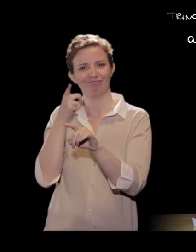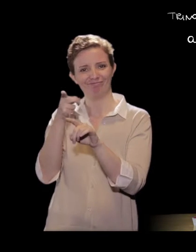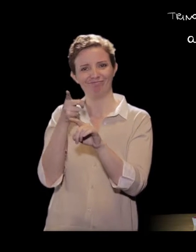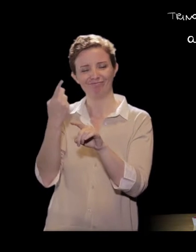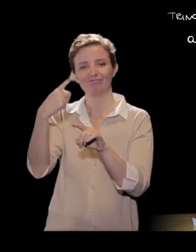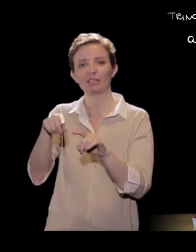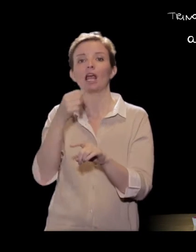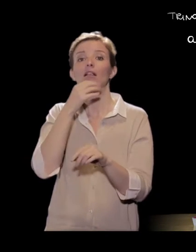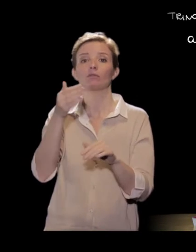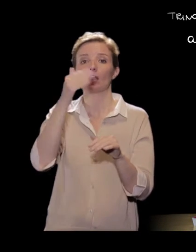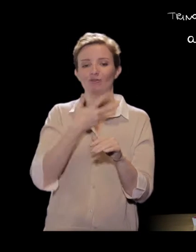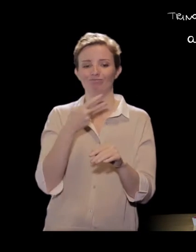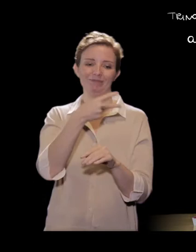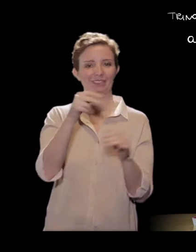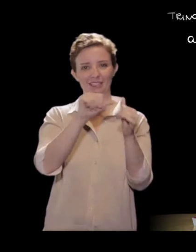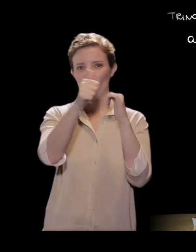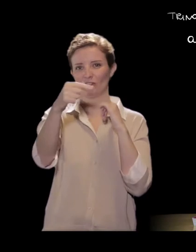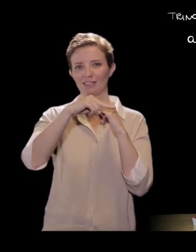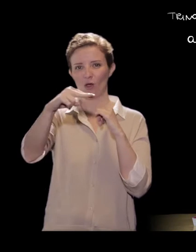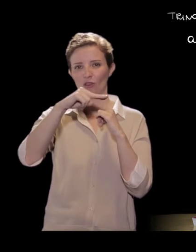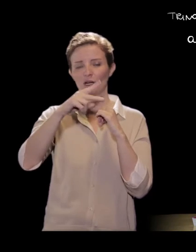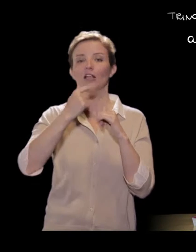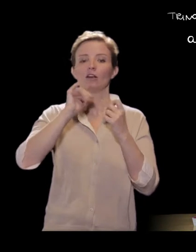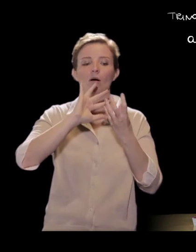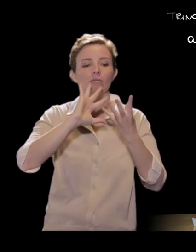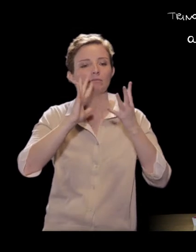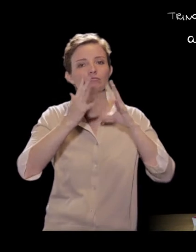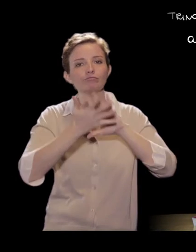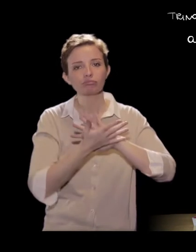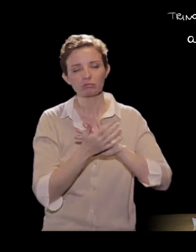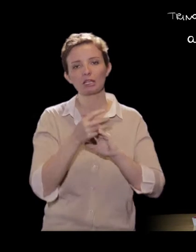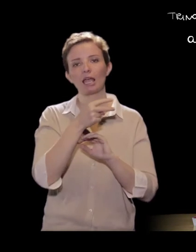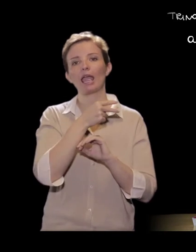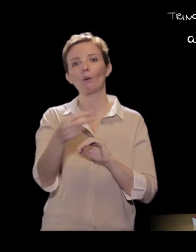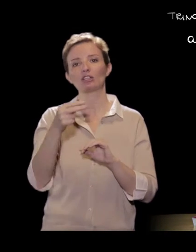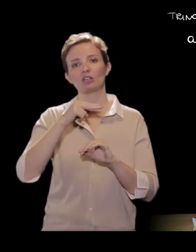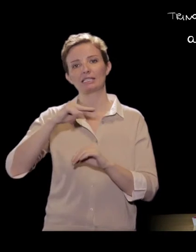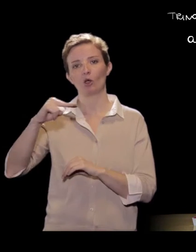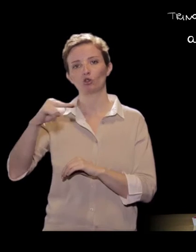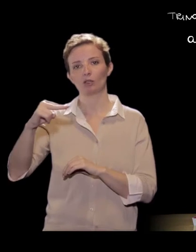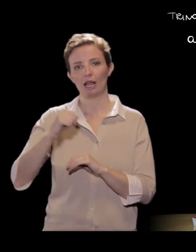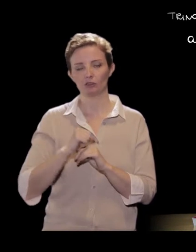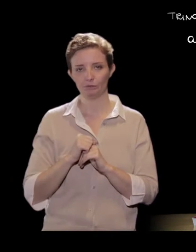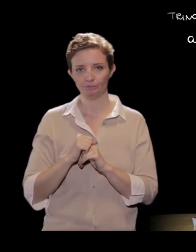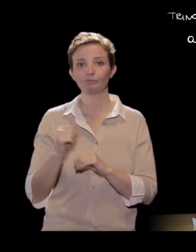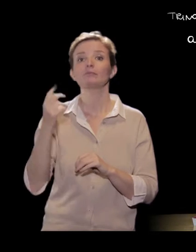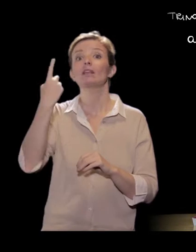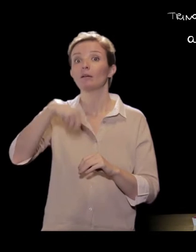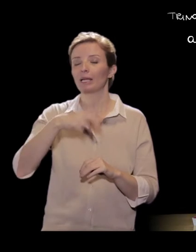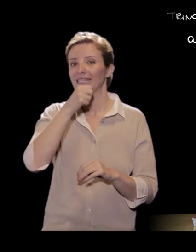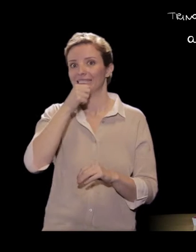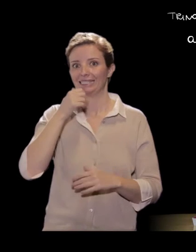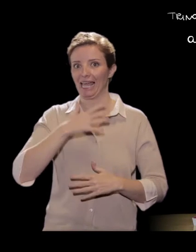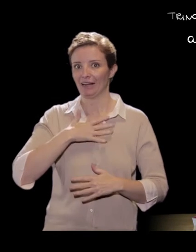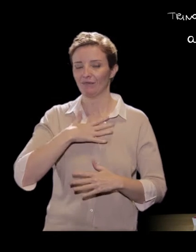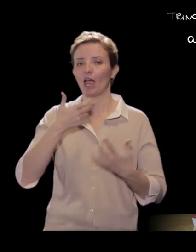quindi prendiamo la nostra disequazione di secondo grado e la Trasformiamo di fatto in un'equazione di secondo grado questo ci è utile perché